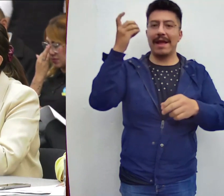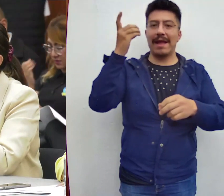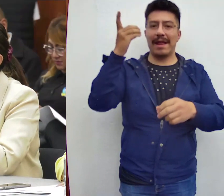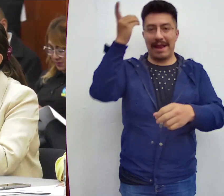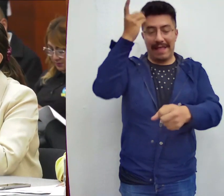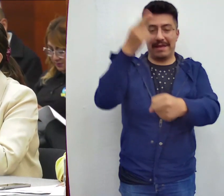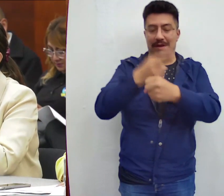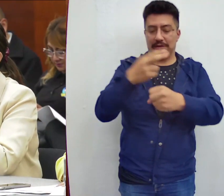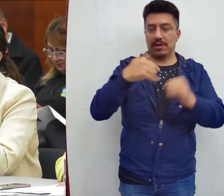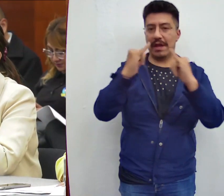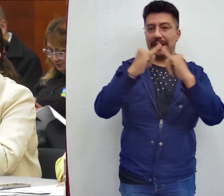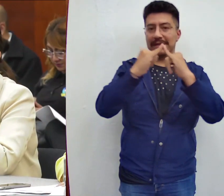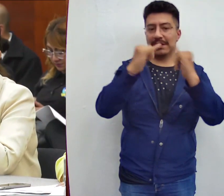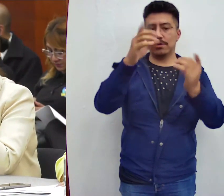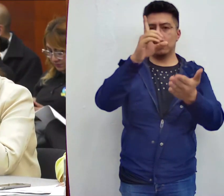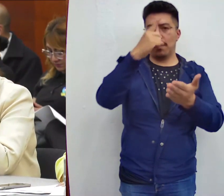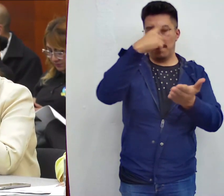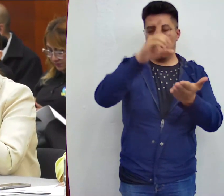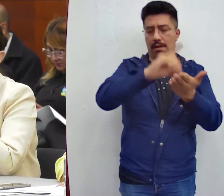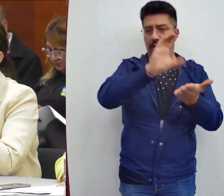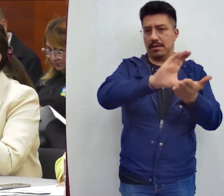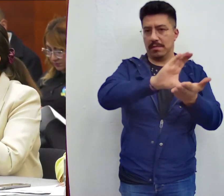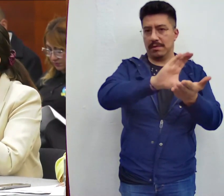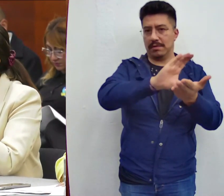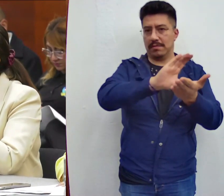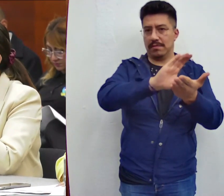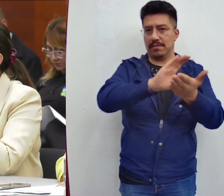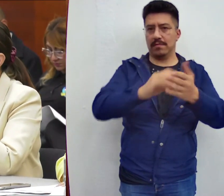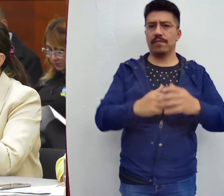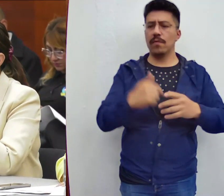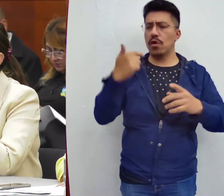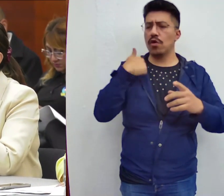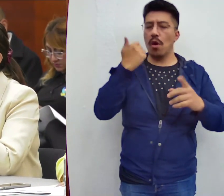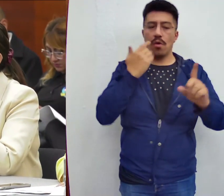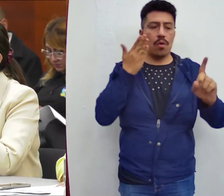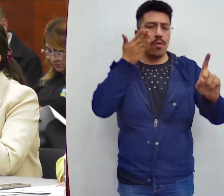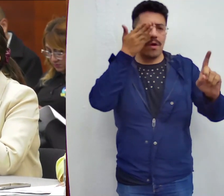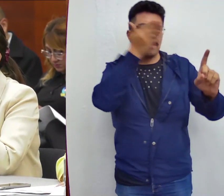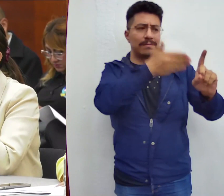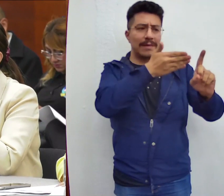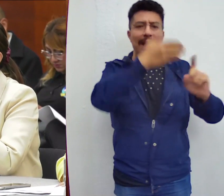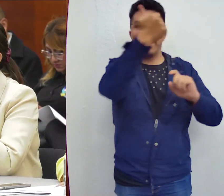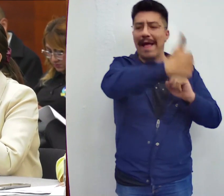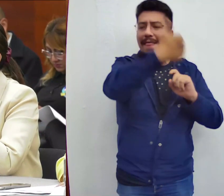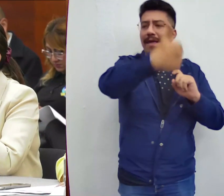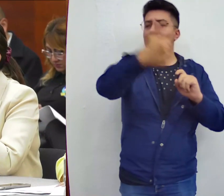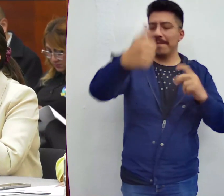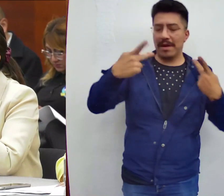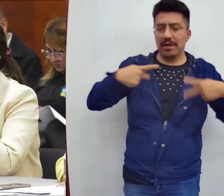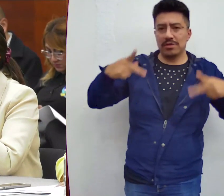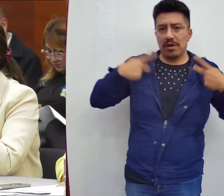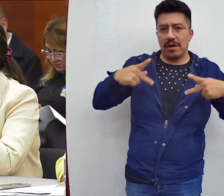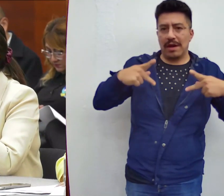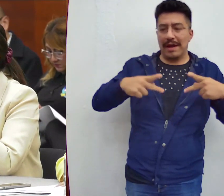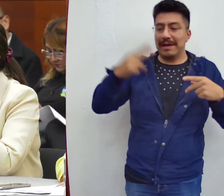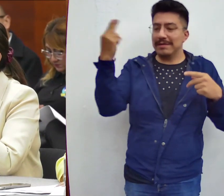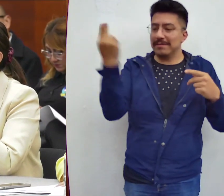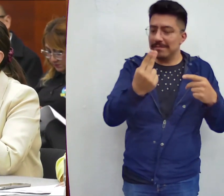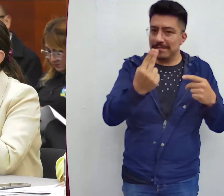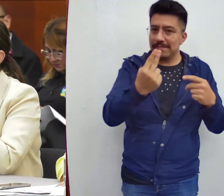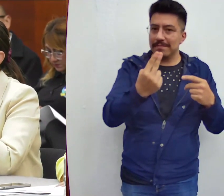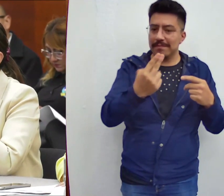Instituto Mexiquense para la Discapacidad, ese fue mi enfoque, el que cada persona con discapacidad